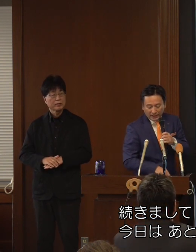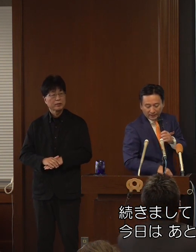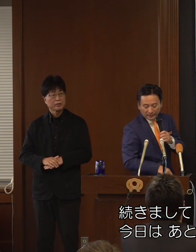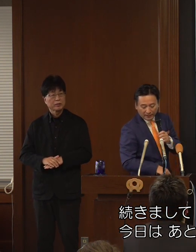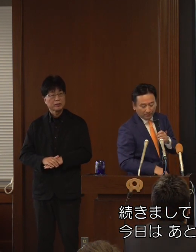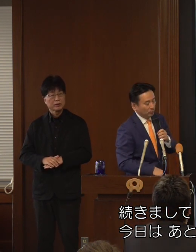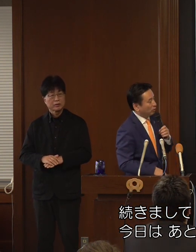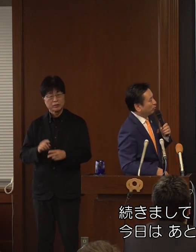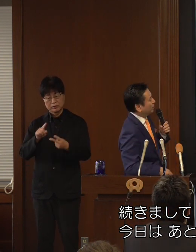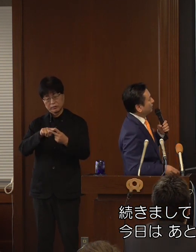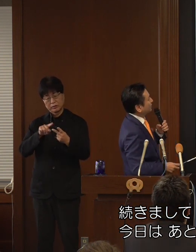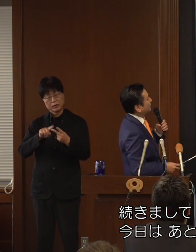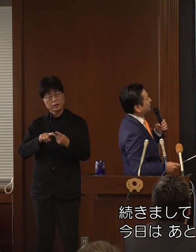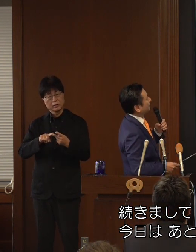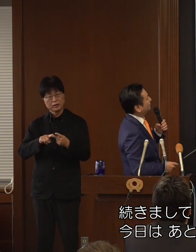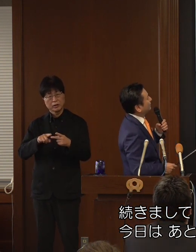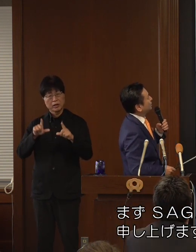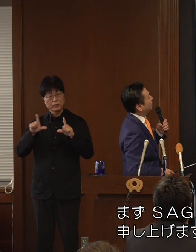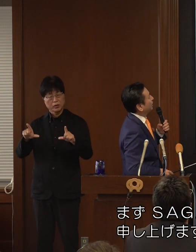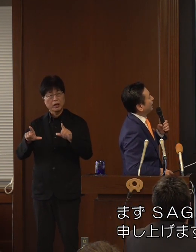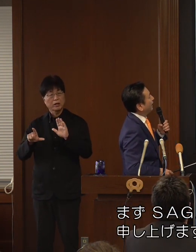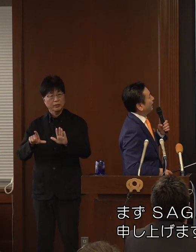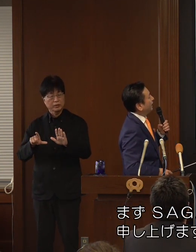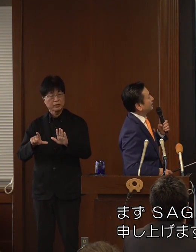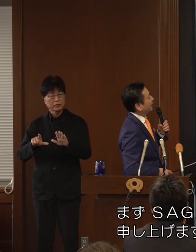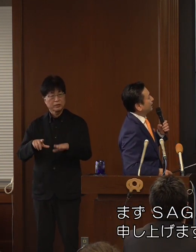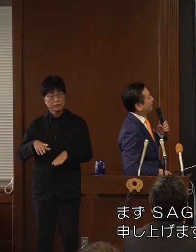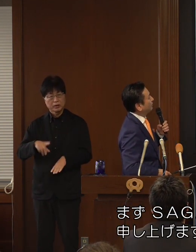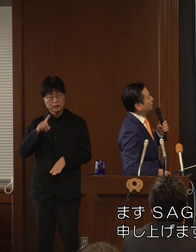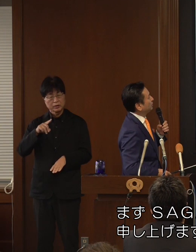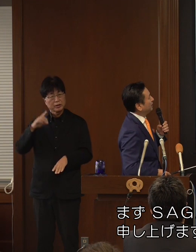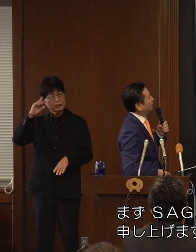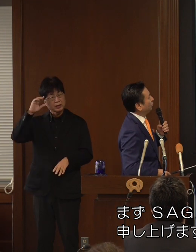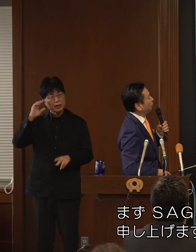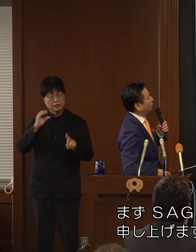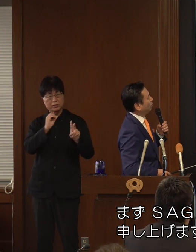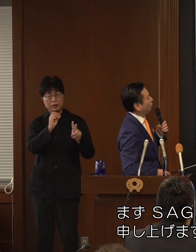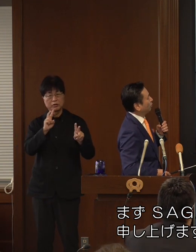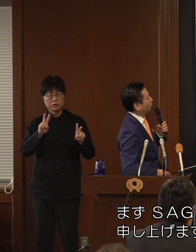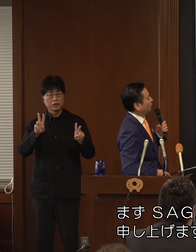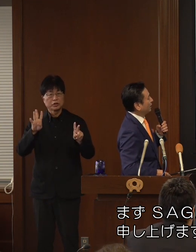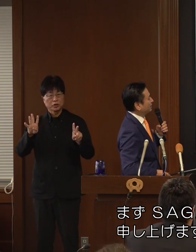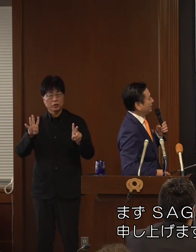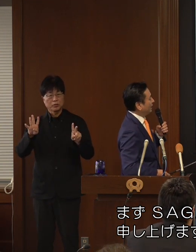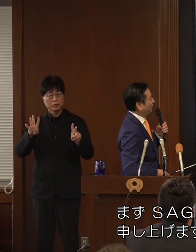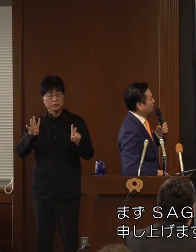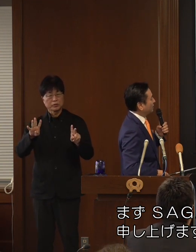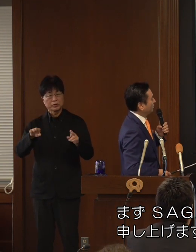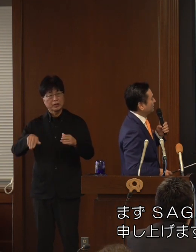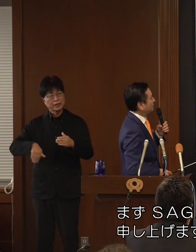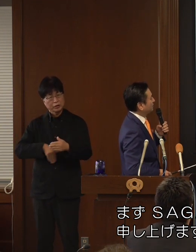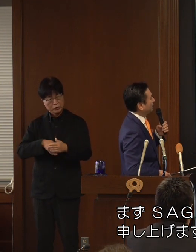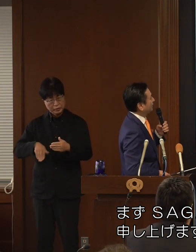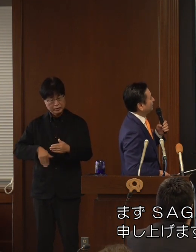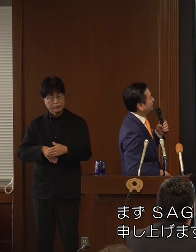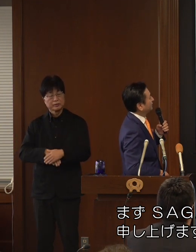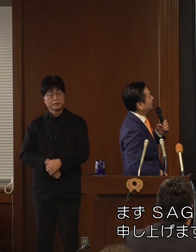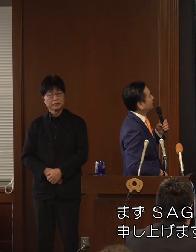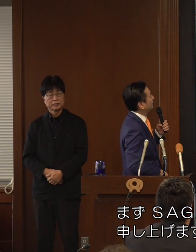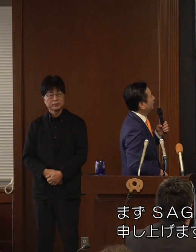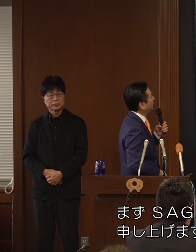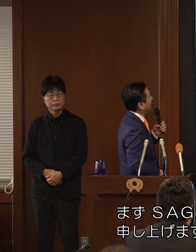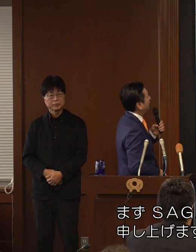あと2点、発表項目があります。まず、佐賀2024のことに関して申し上げます。はい、